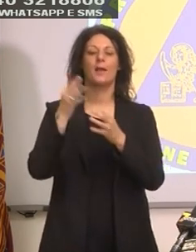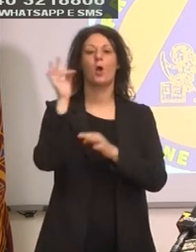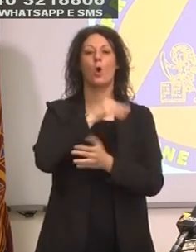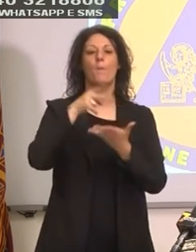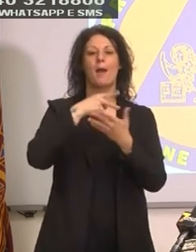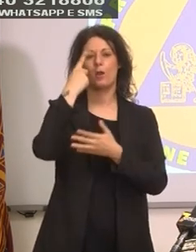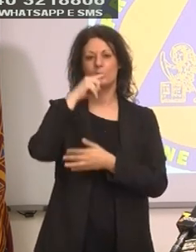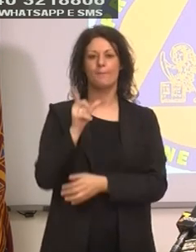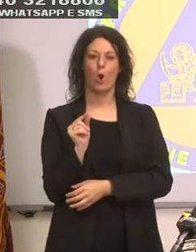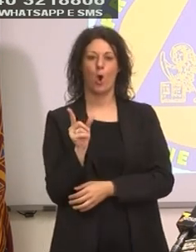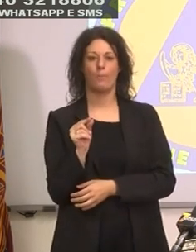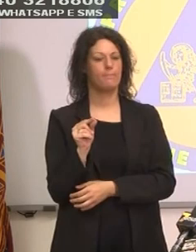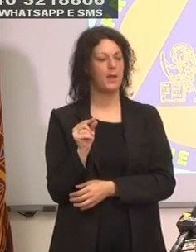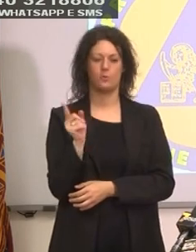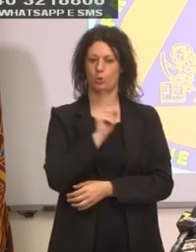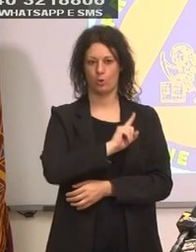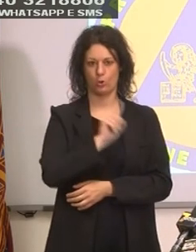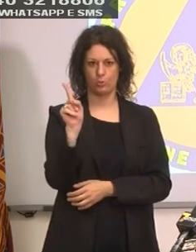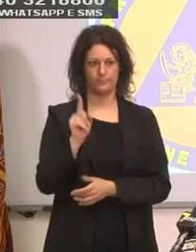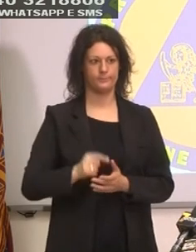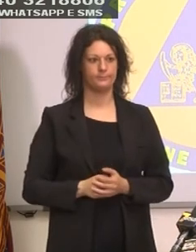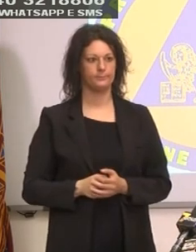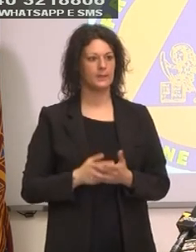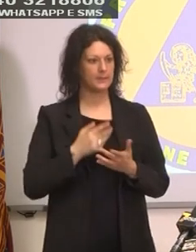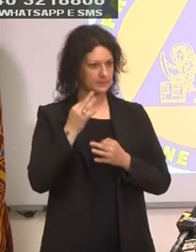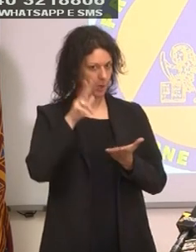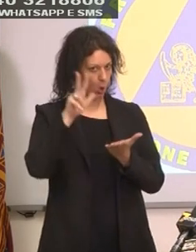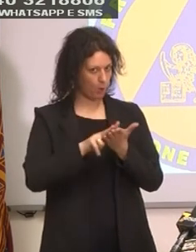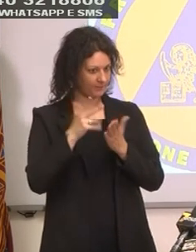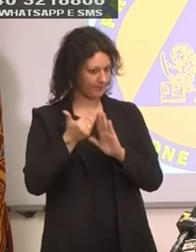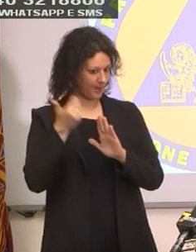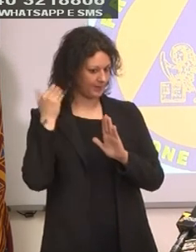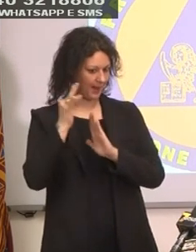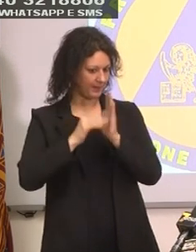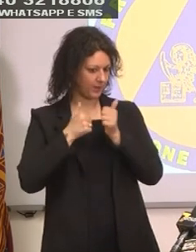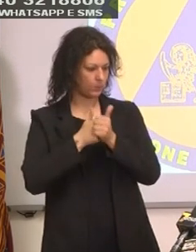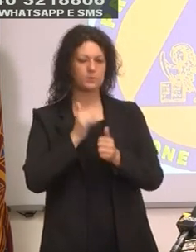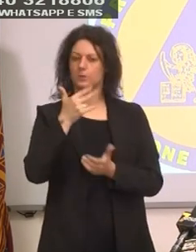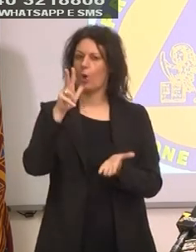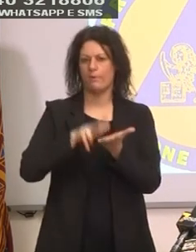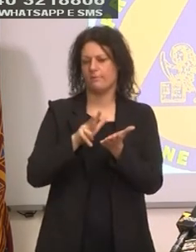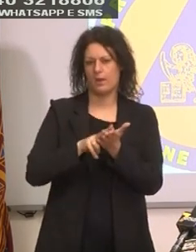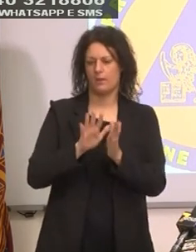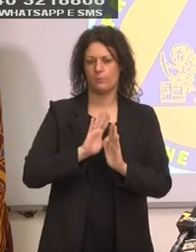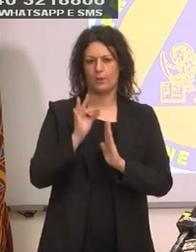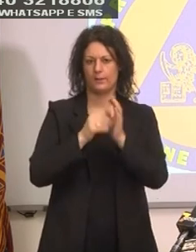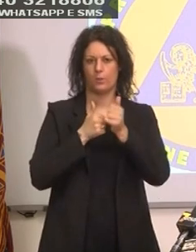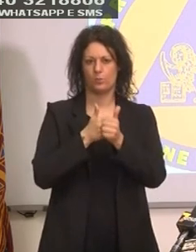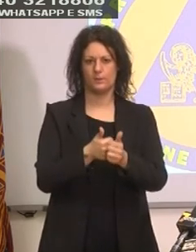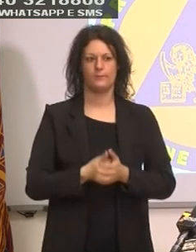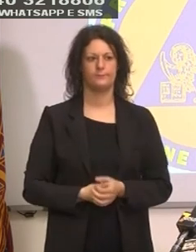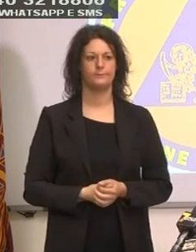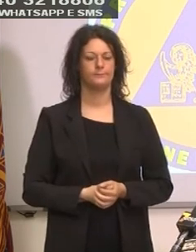sì. Ok, quindi confermate le regole, le linee guida del. Sì, sì, assolutamente sì. Ok, grazie. Prego.